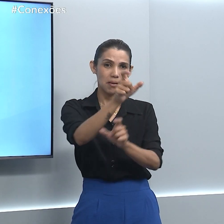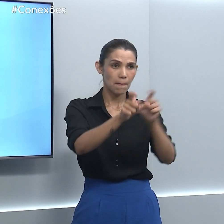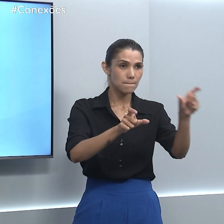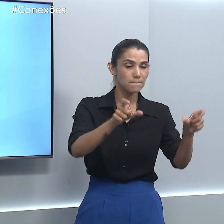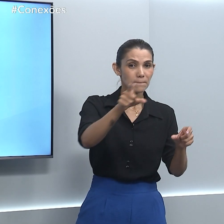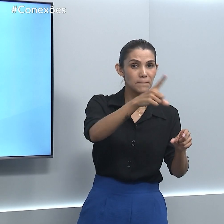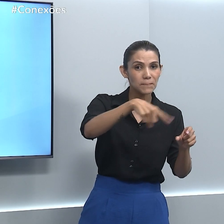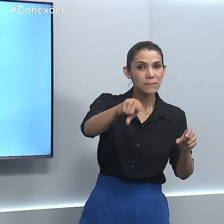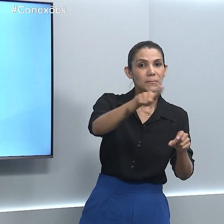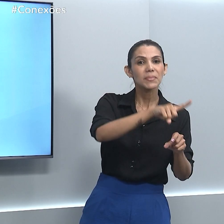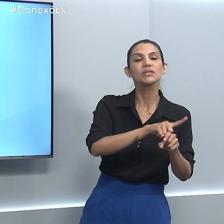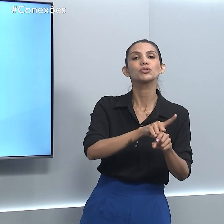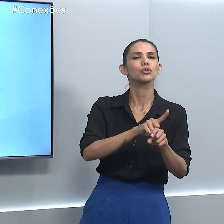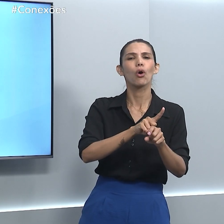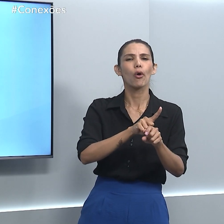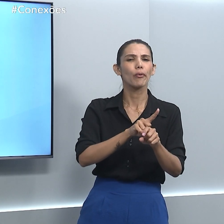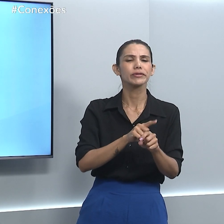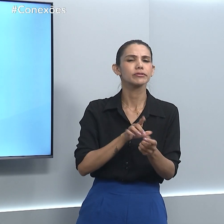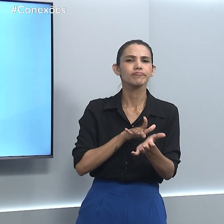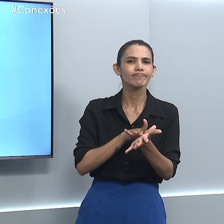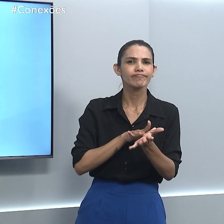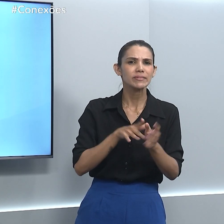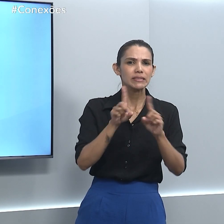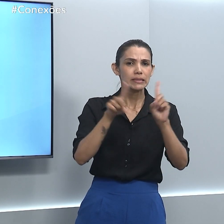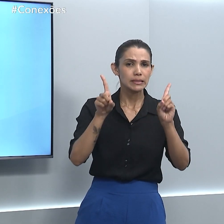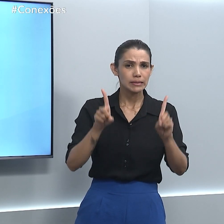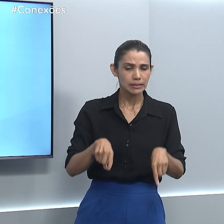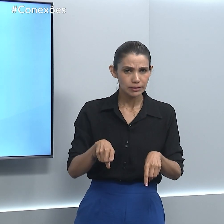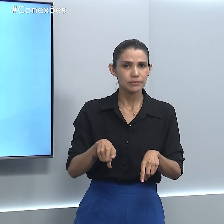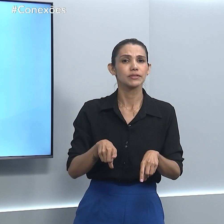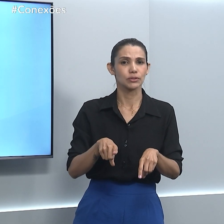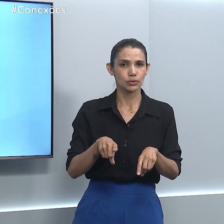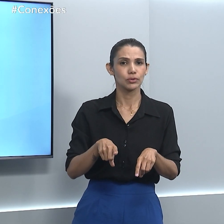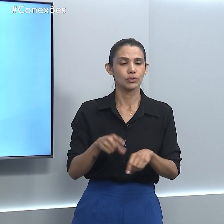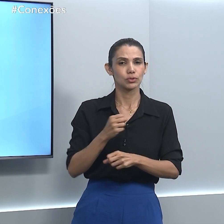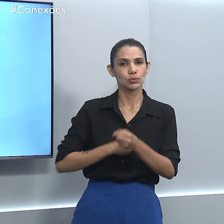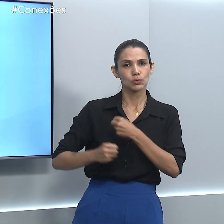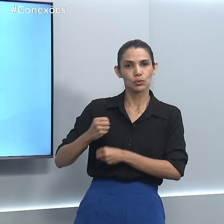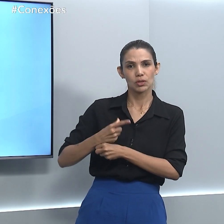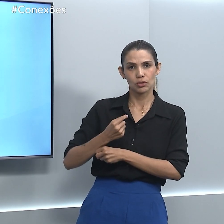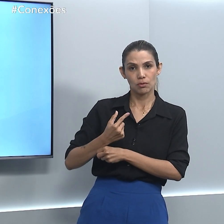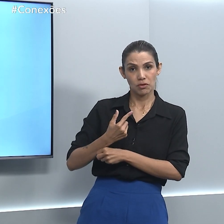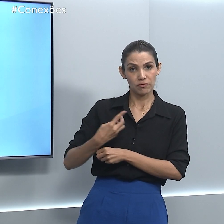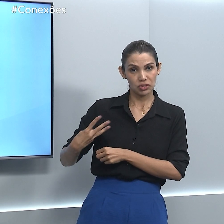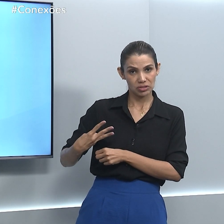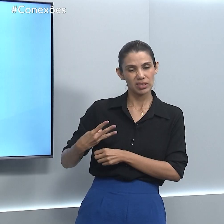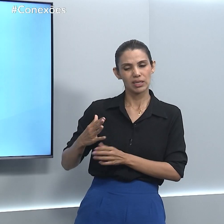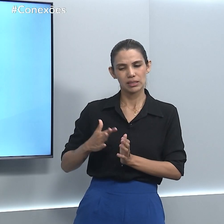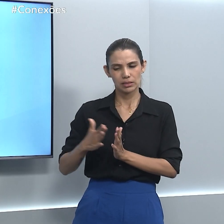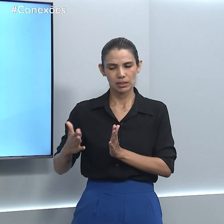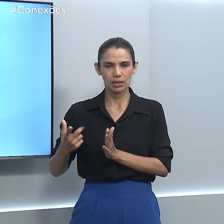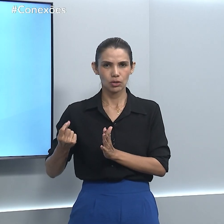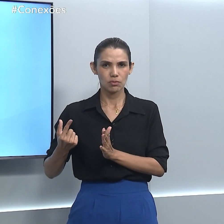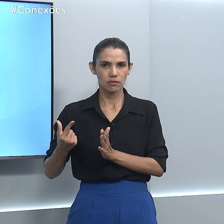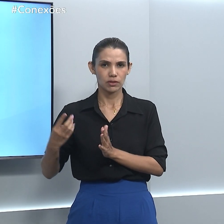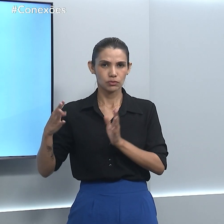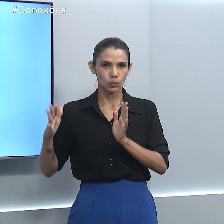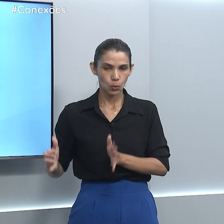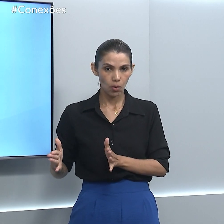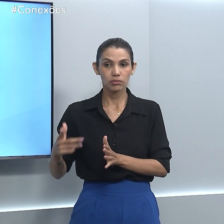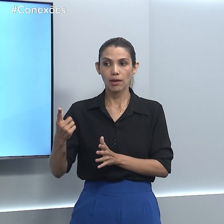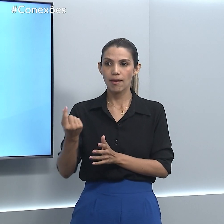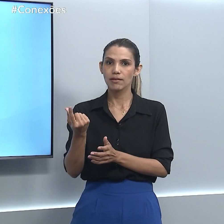servidores do órgão entre 2023 e 2024. Esse careca do INSS teria enviado